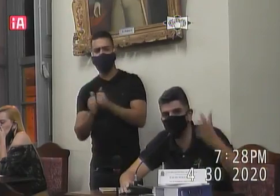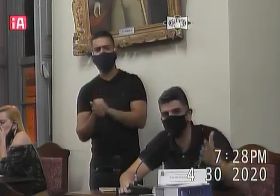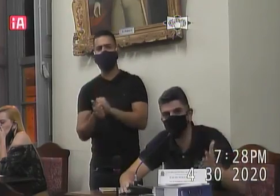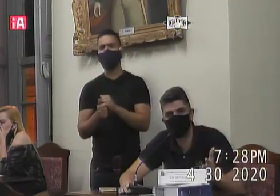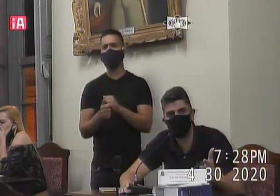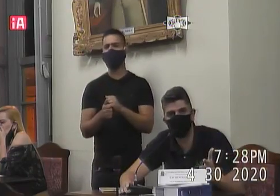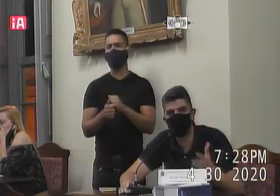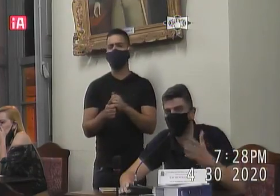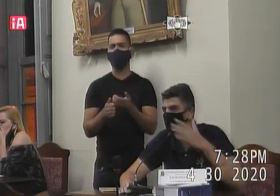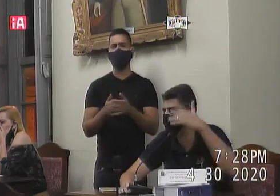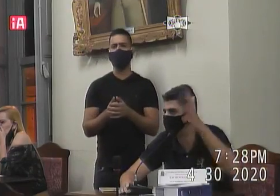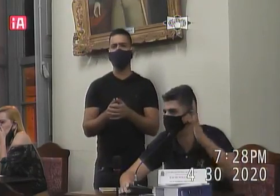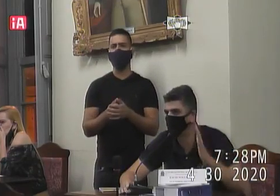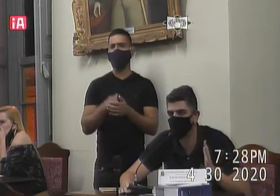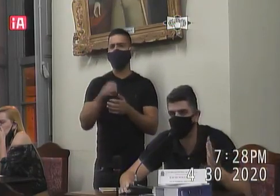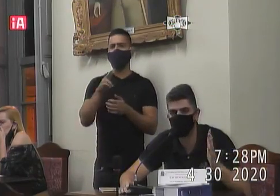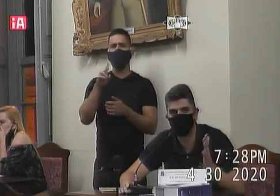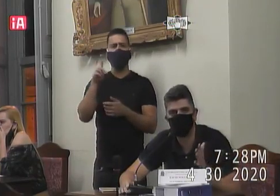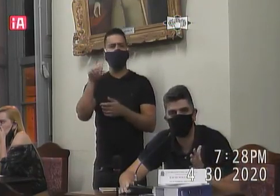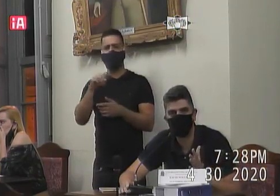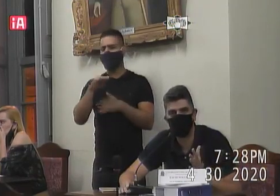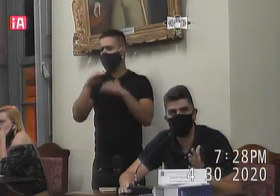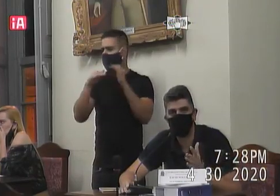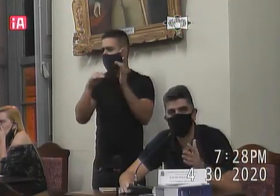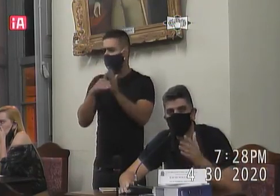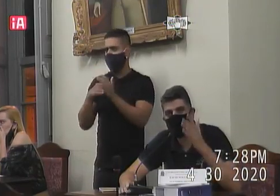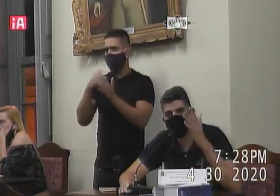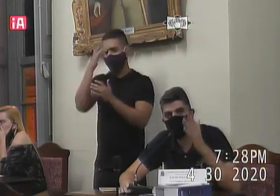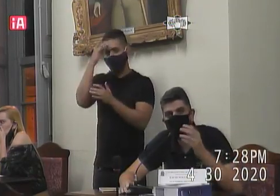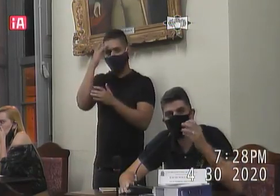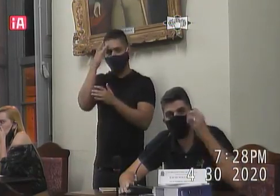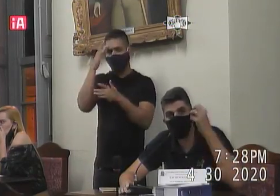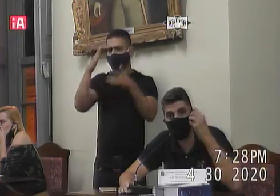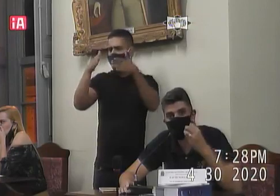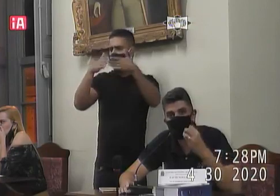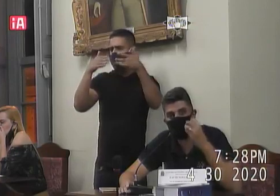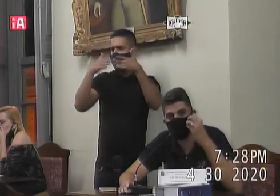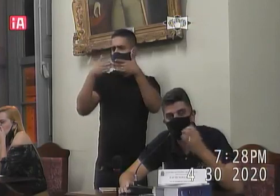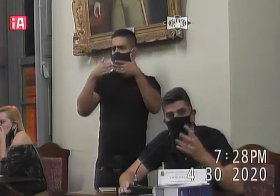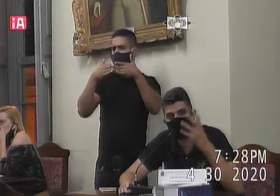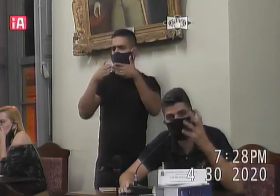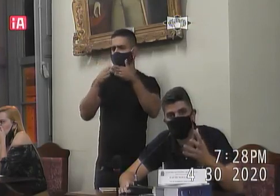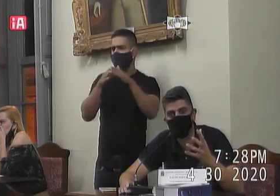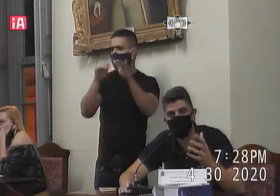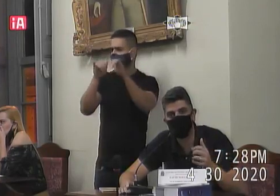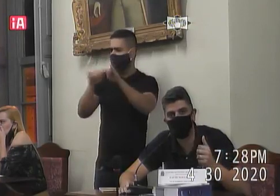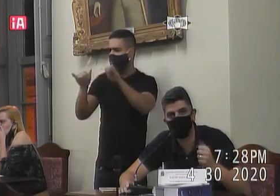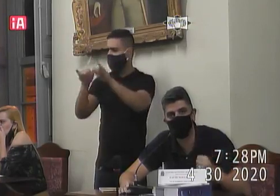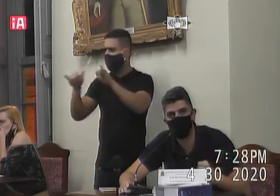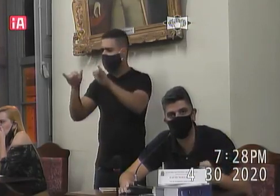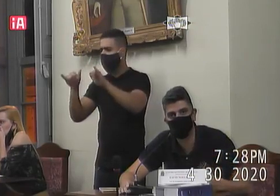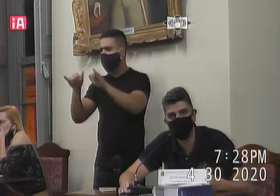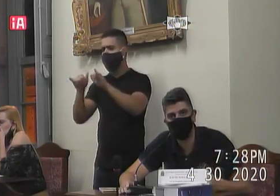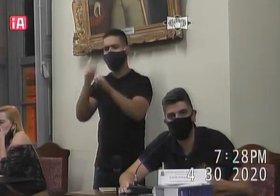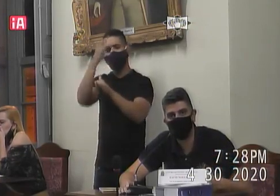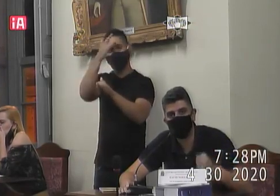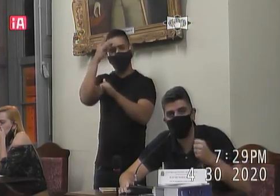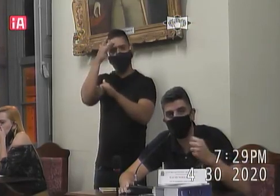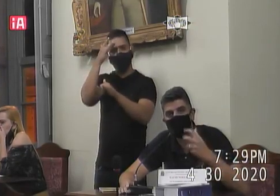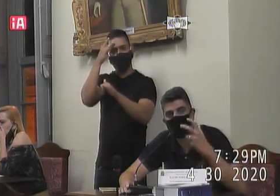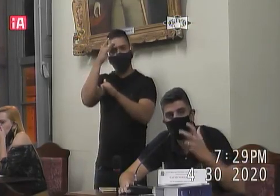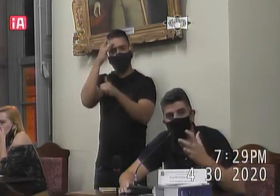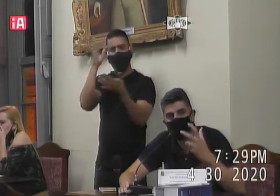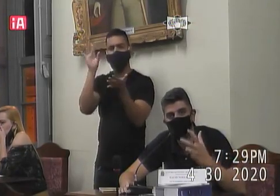candomblessista, da Umbanda, Buda, tudo. Pelo amor de Deus, passem para as pessoas do seu segmento religioso